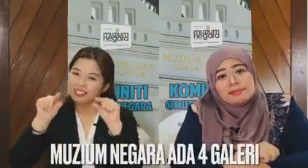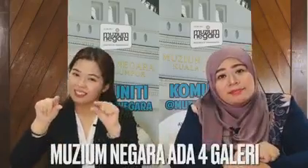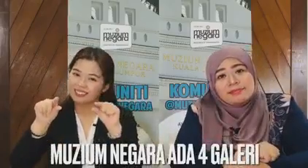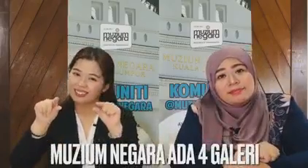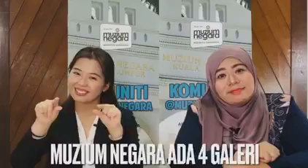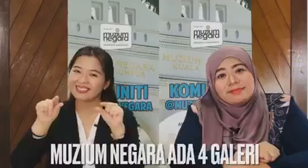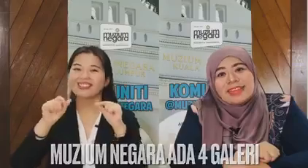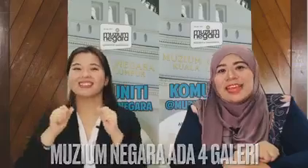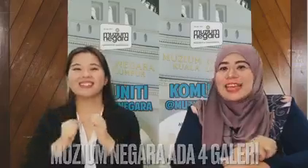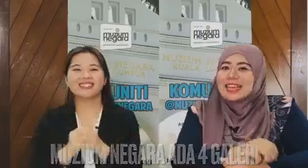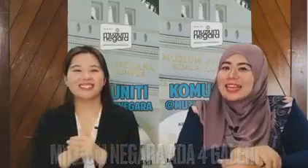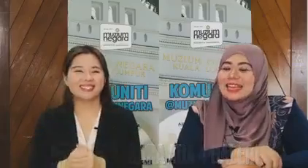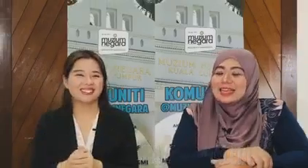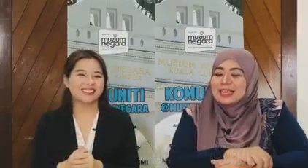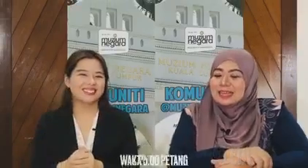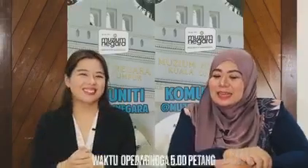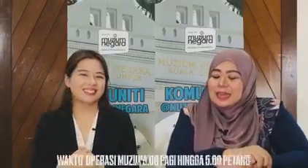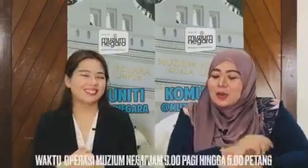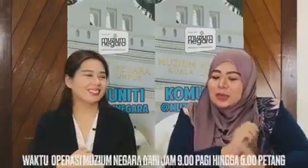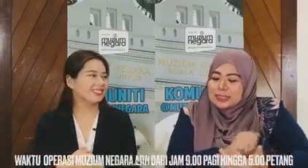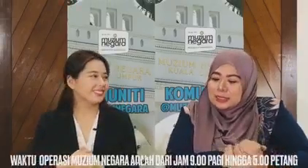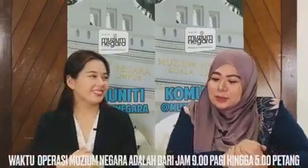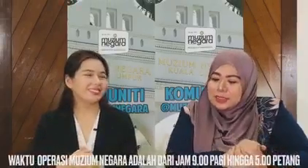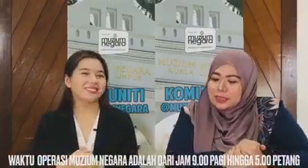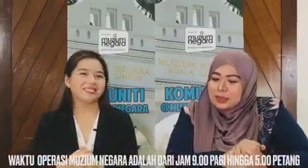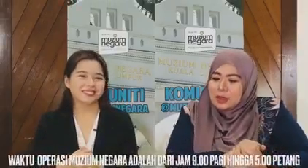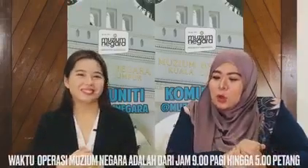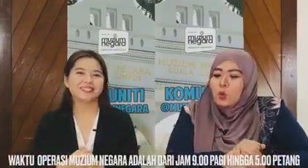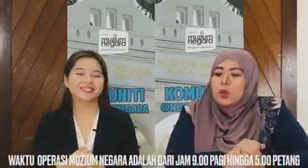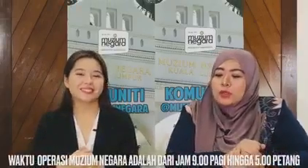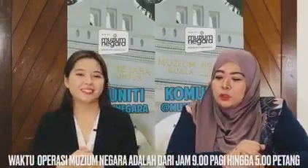Galeri. Ha. Okey, seterusnya.